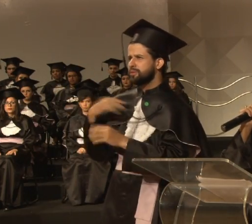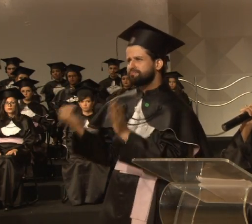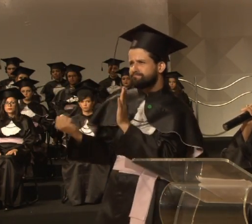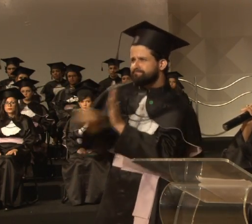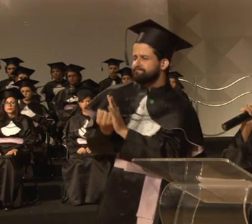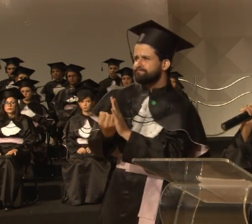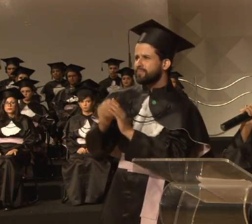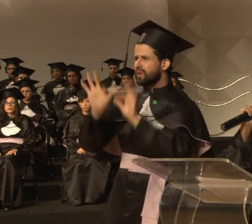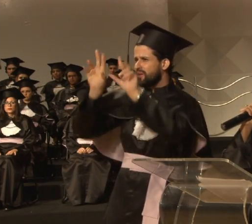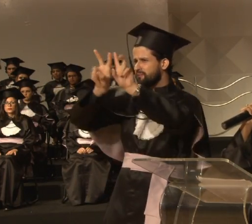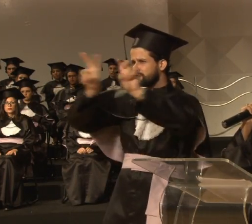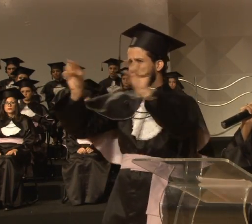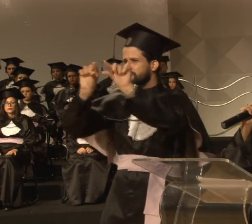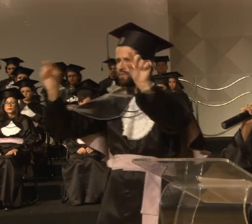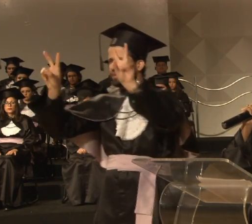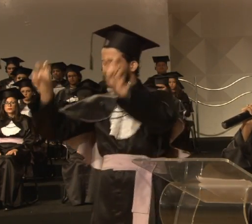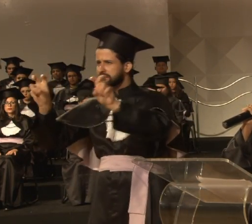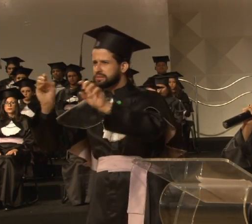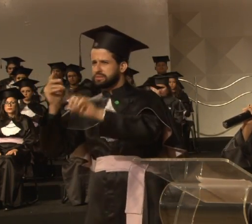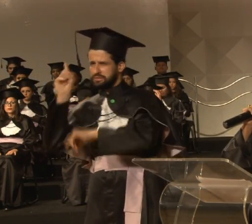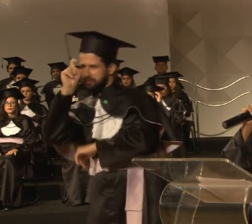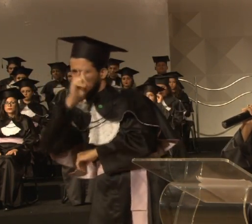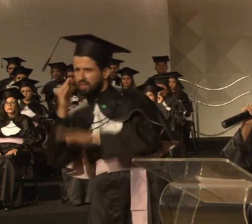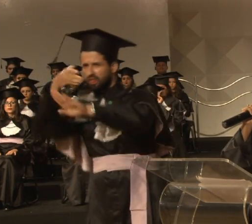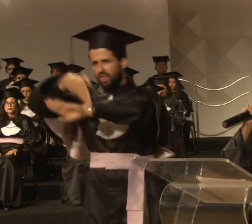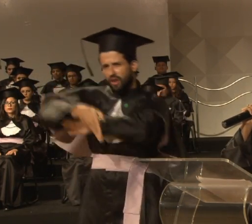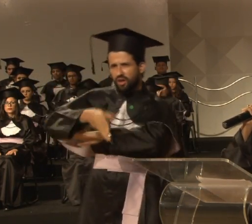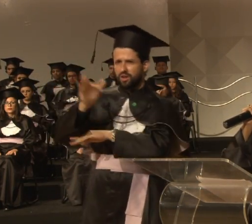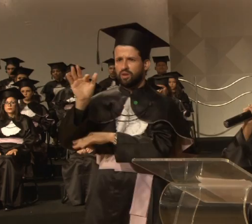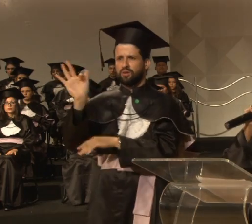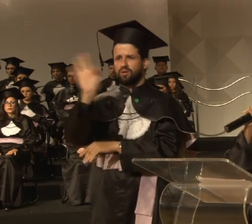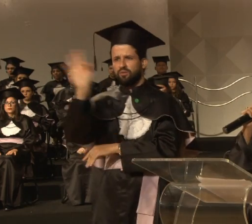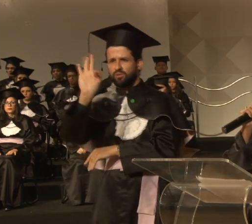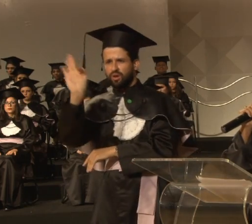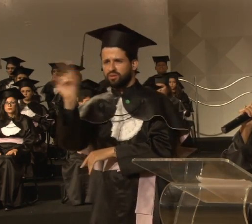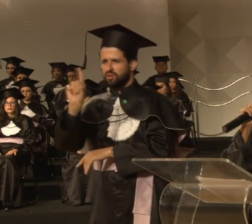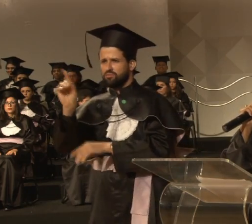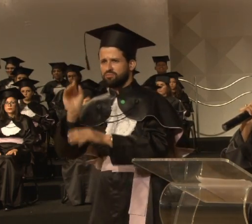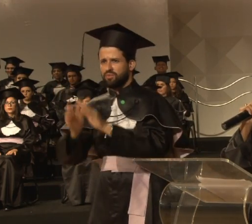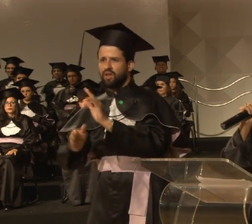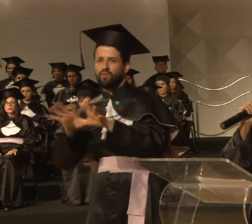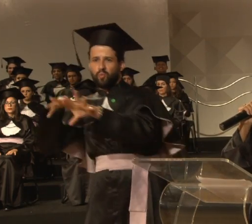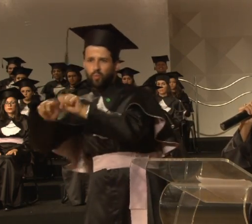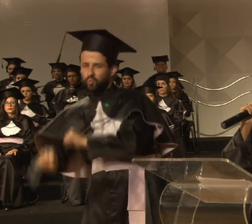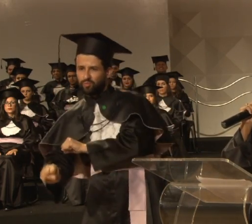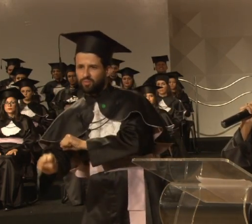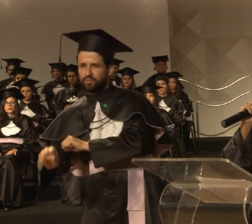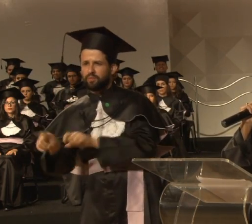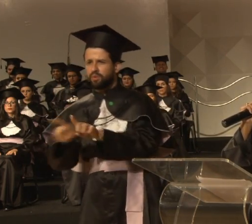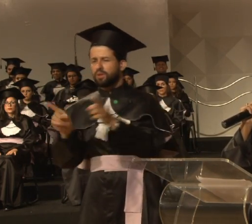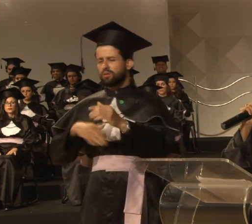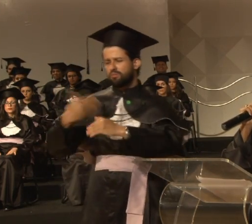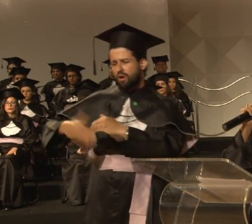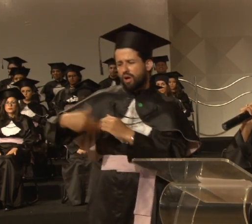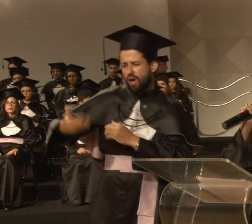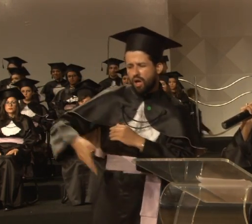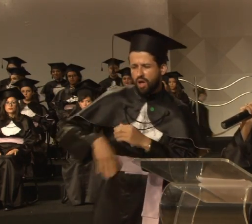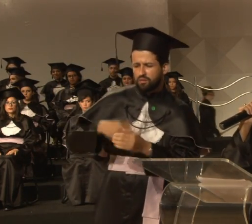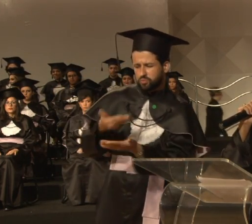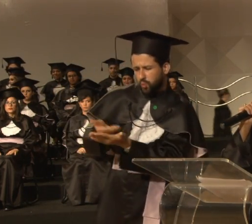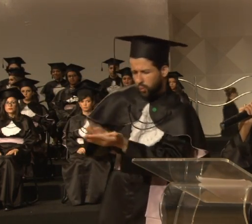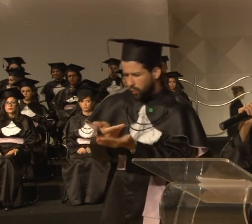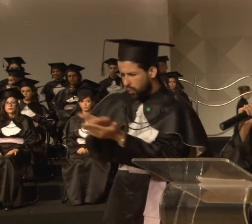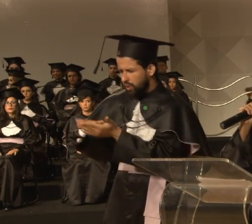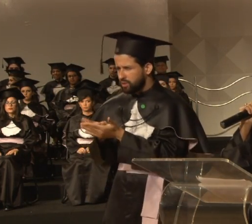frase: o difícil não é entrar na universidade, é sair dela. Com o decorrer do curso, concluí